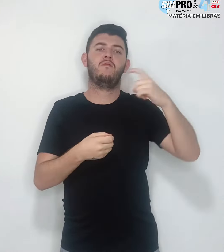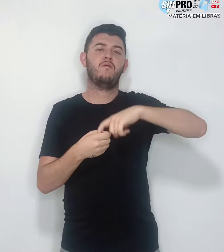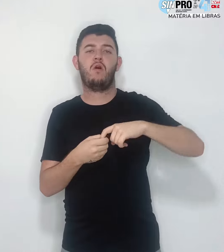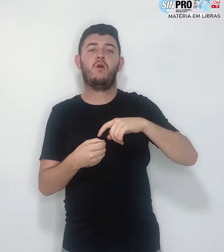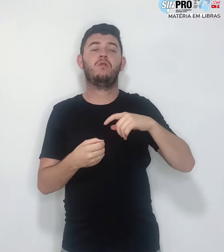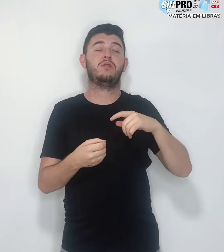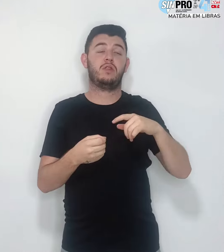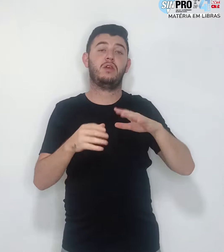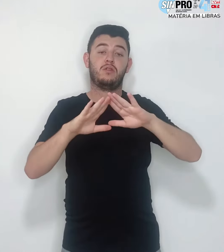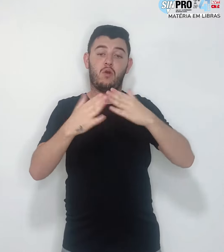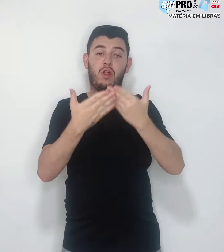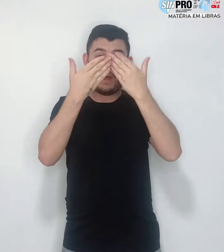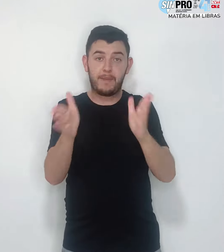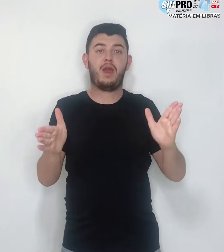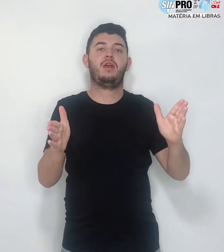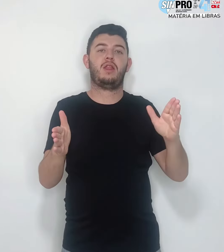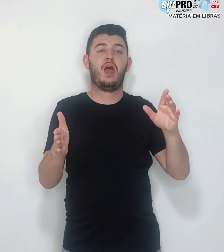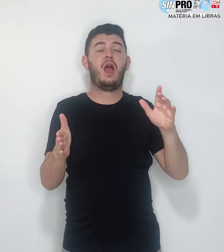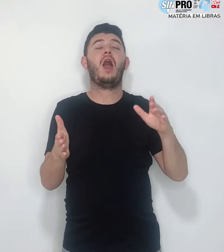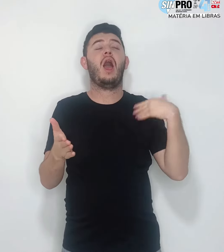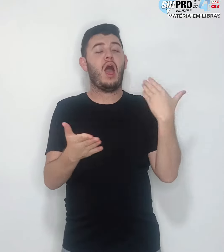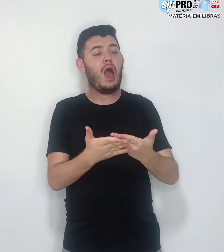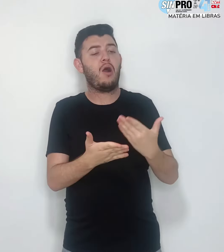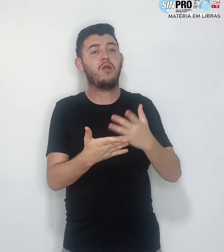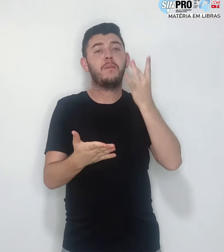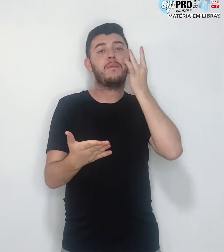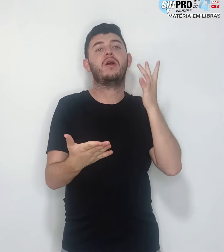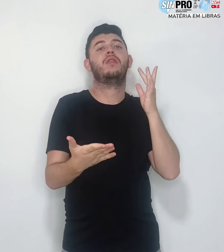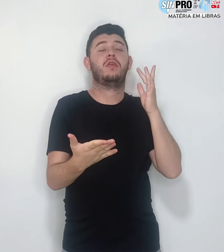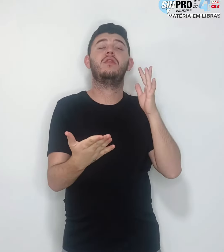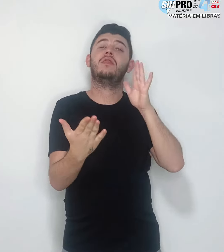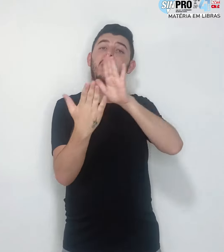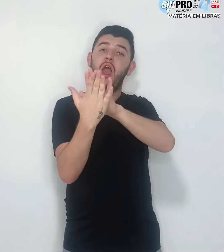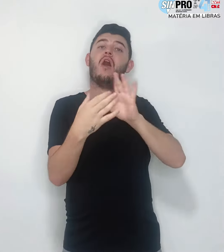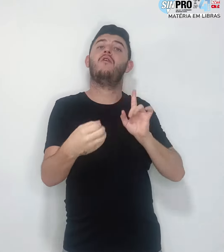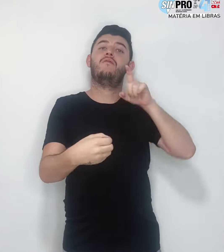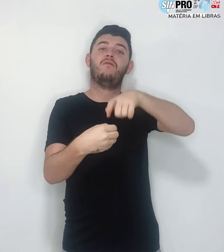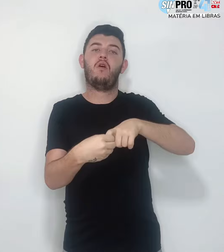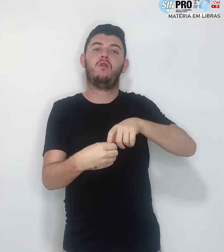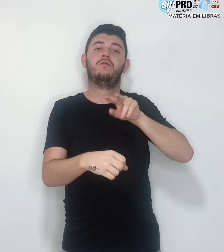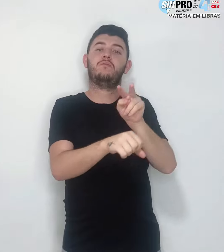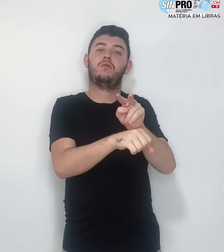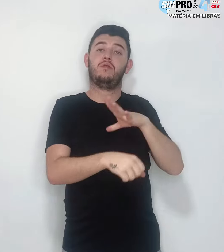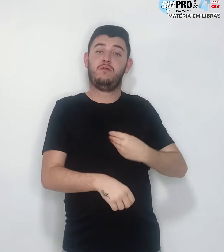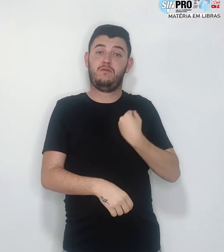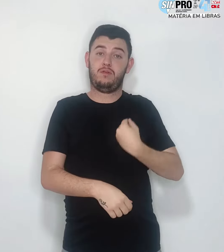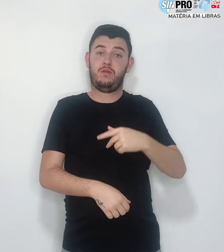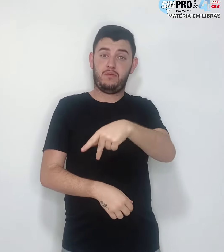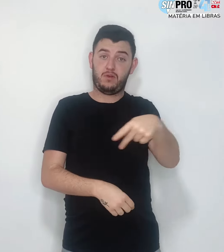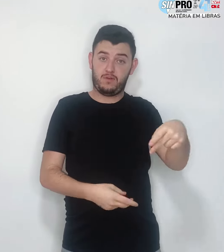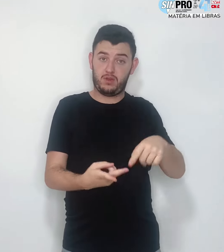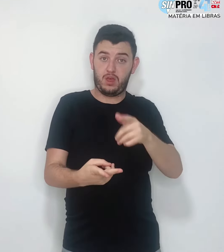do retorno presencial às aulas, preservando a vida de professores, alunos e seus familiares.